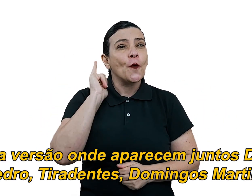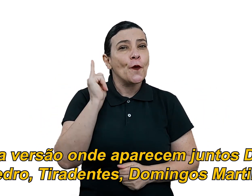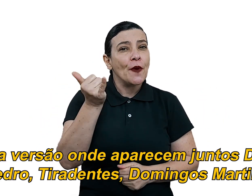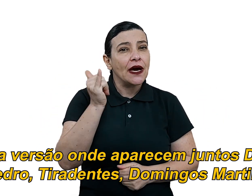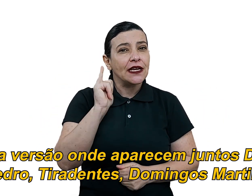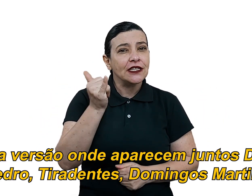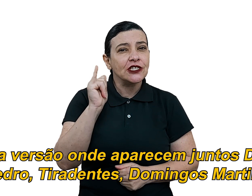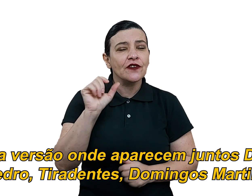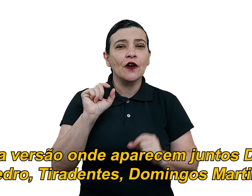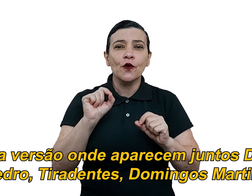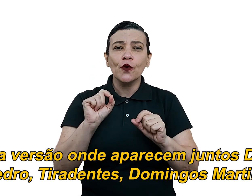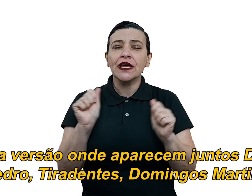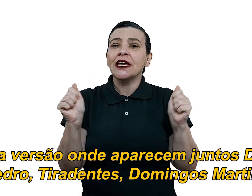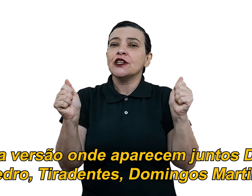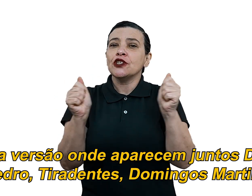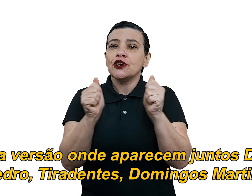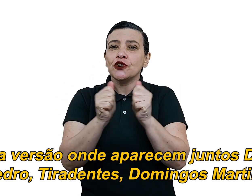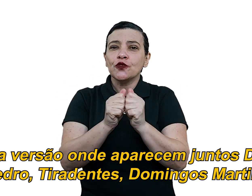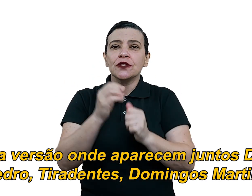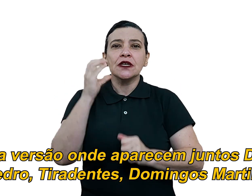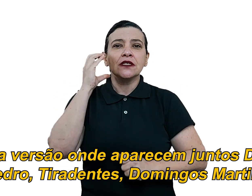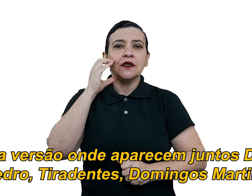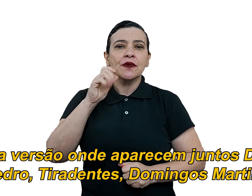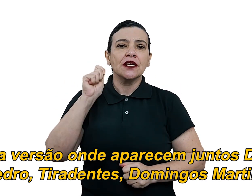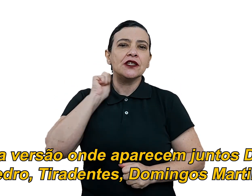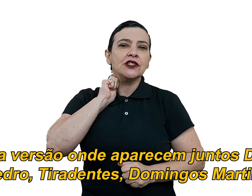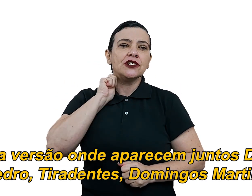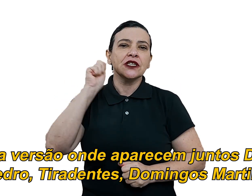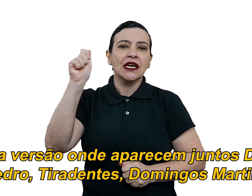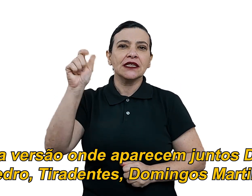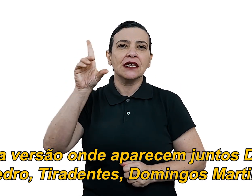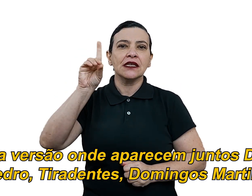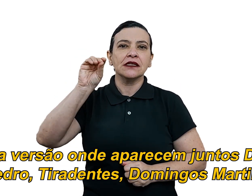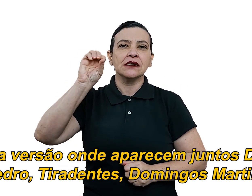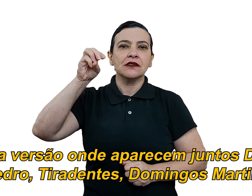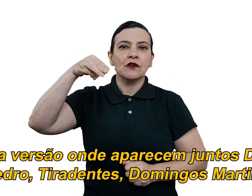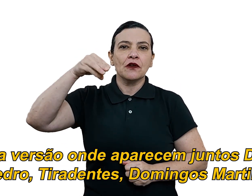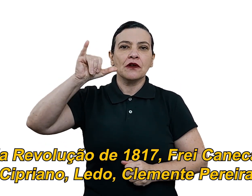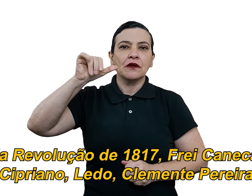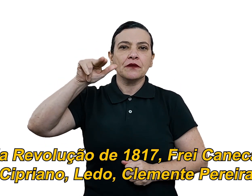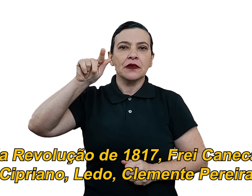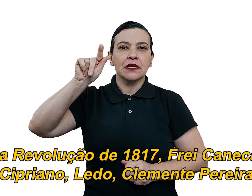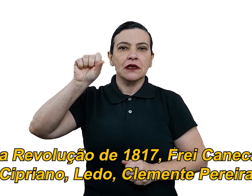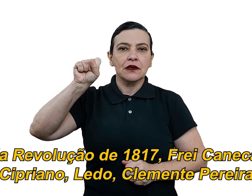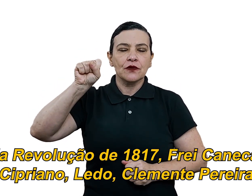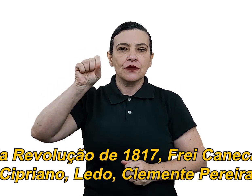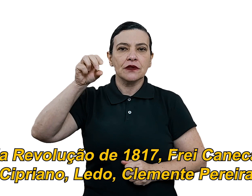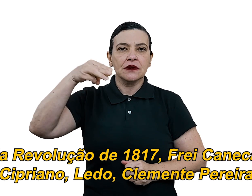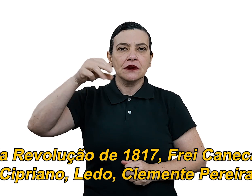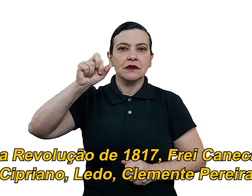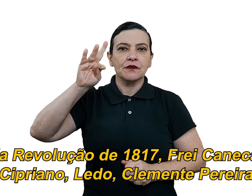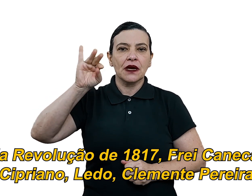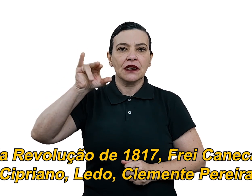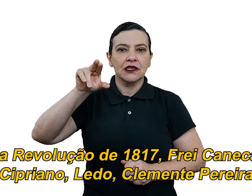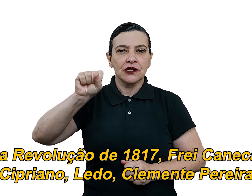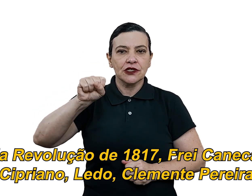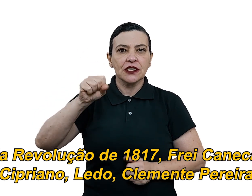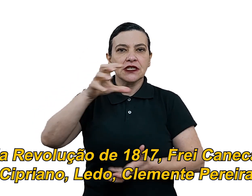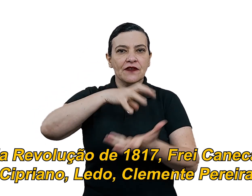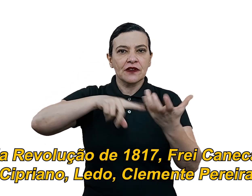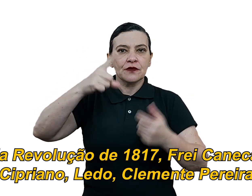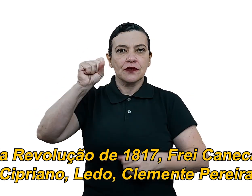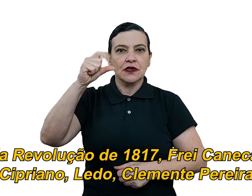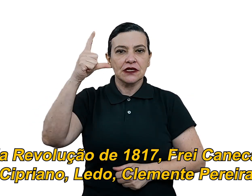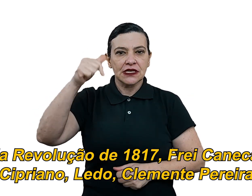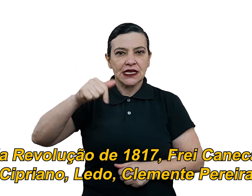aonde aparecem juntos Dom Pedro, Tiradentes, Domingos Martins da Revolução de 1817, Frei